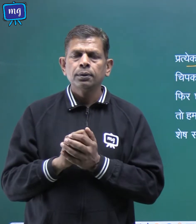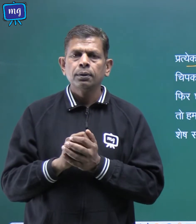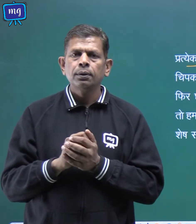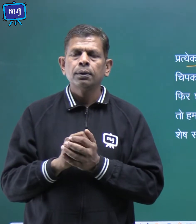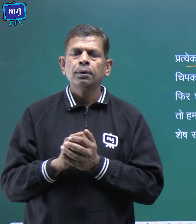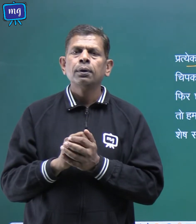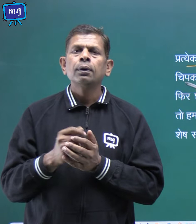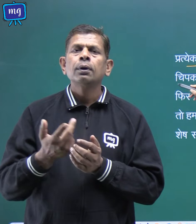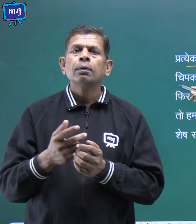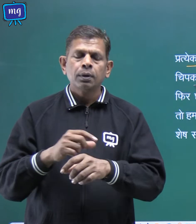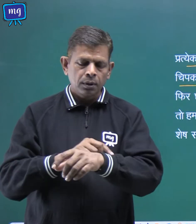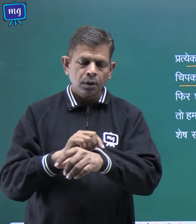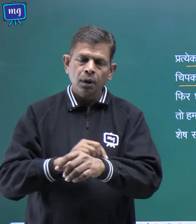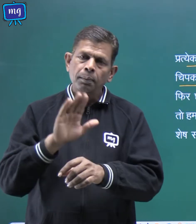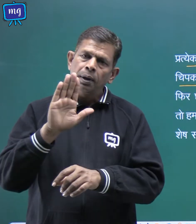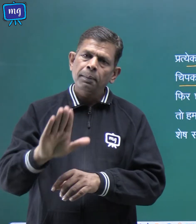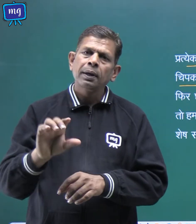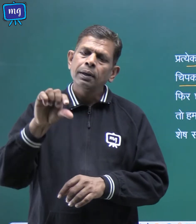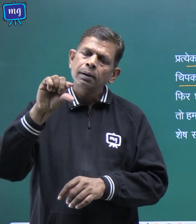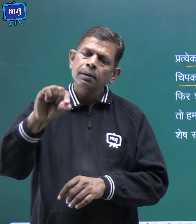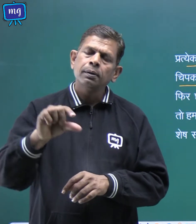कपड़े पर चिपकाएंगे।